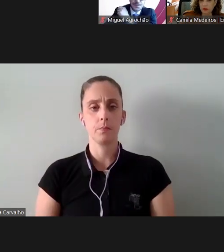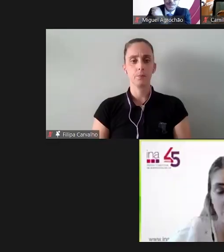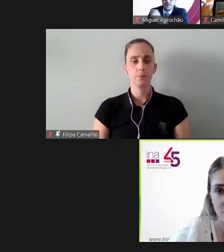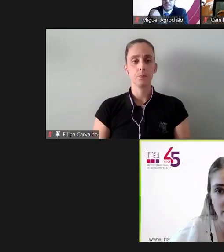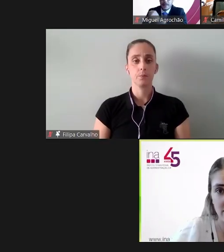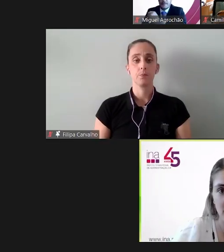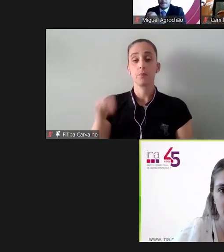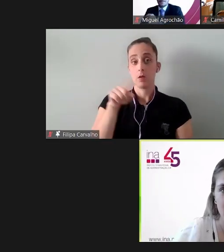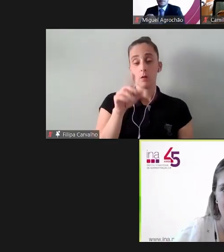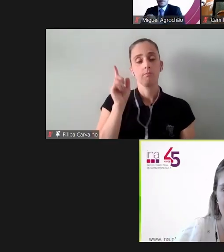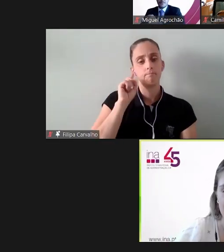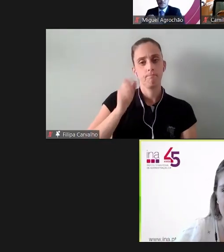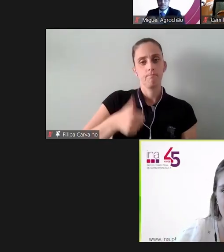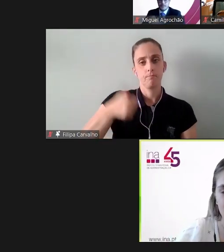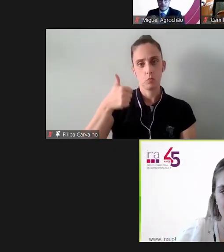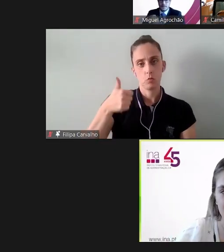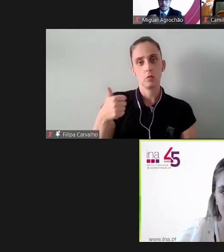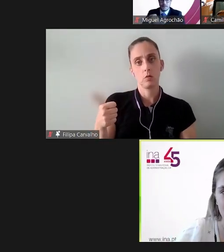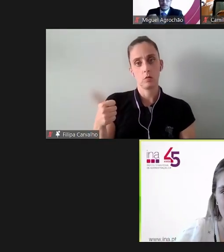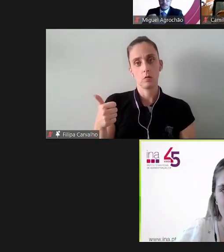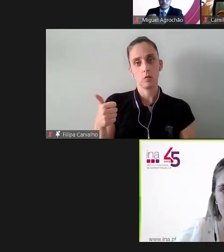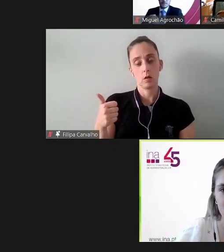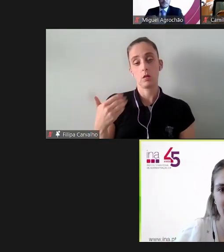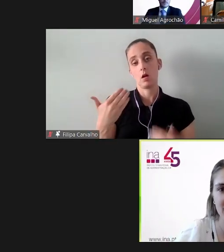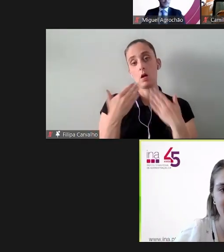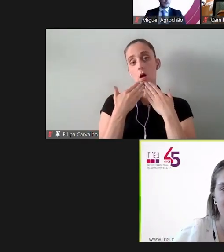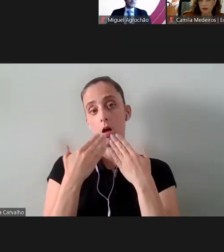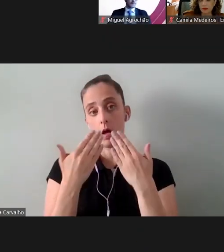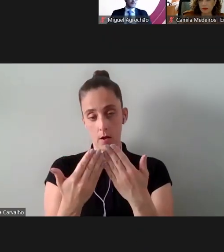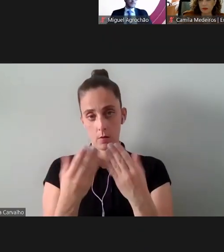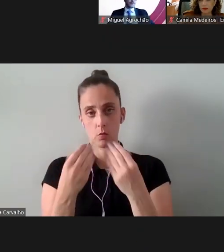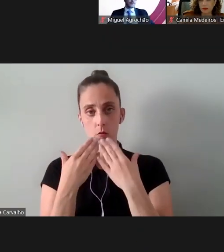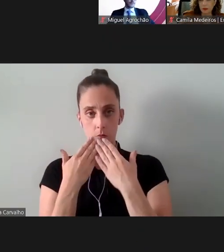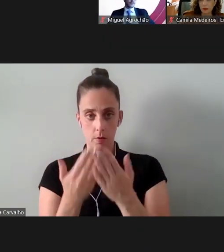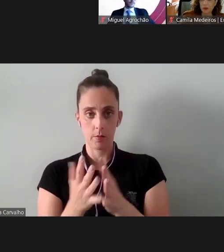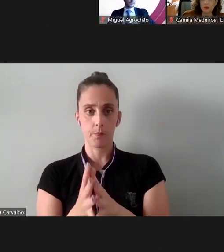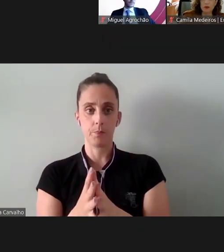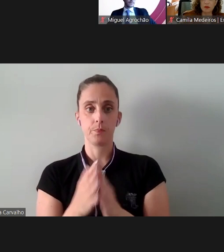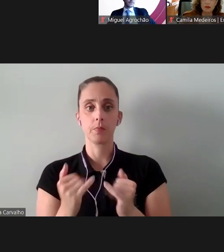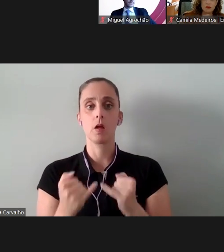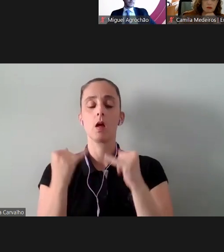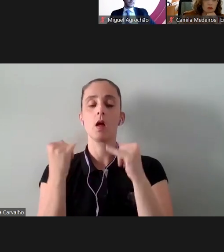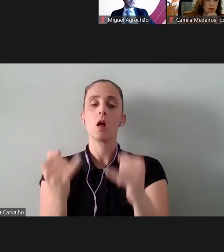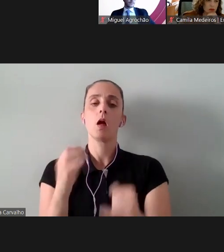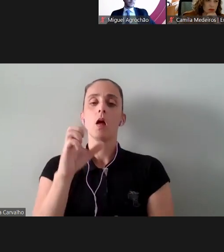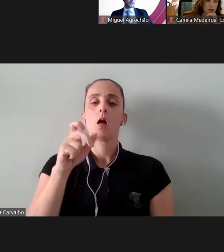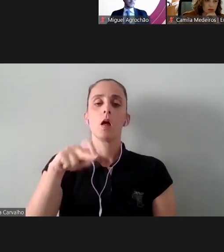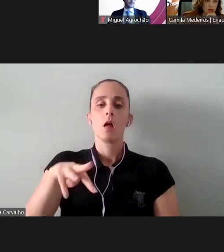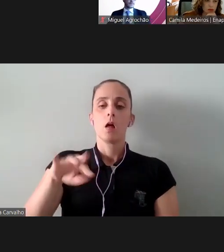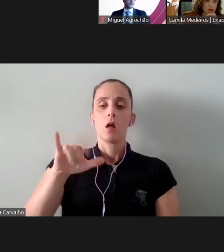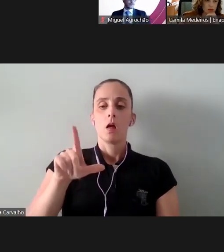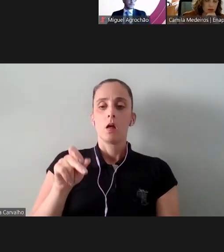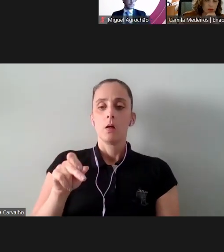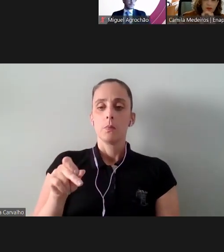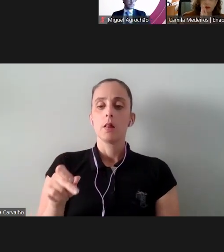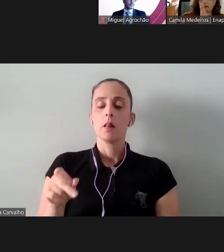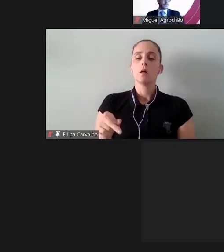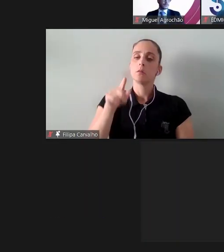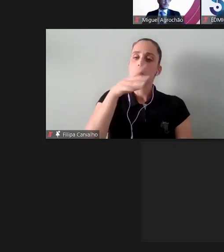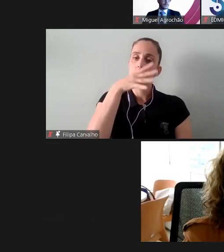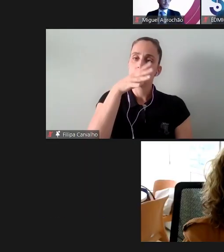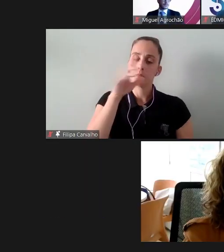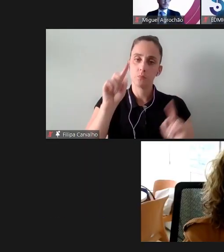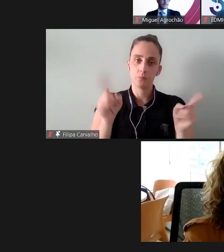contributo muito importante, e agradeço, muito obrigada. Passo então à Camila, para o seu comentário também